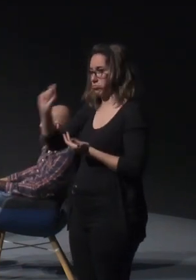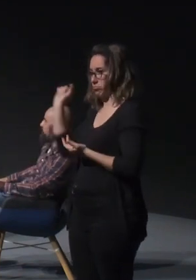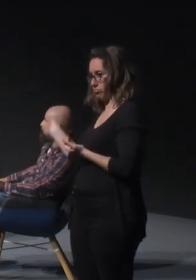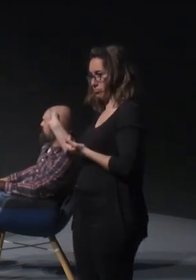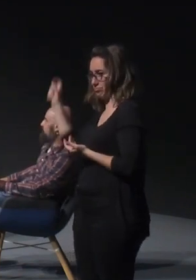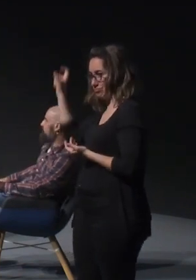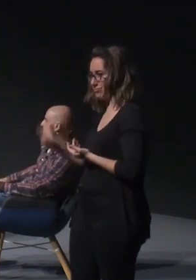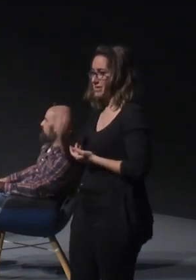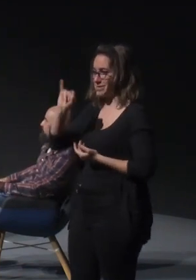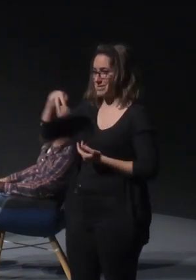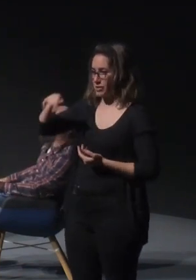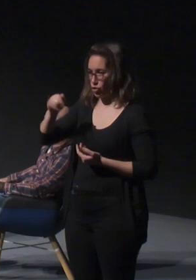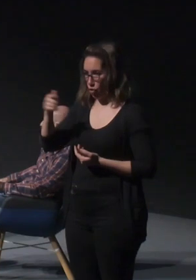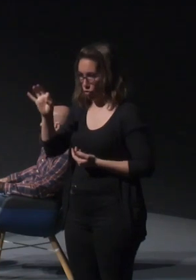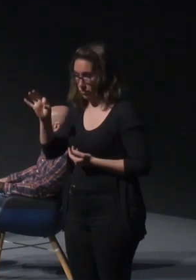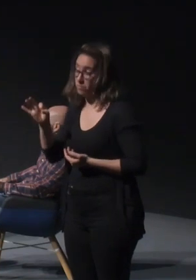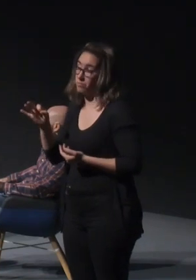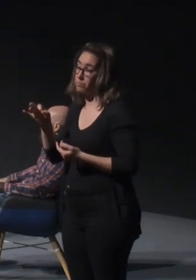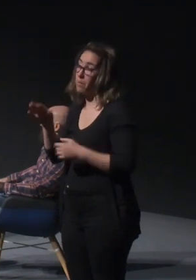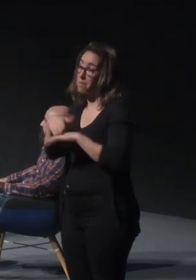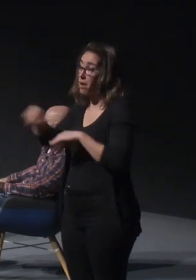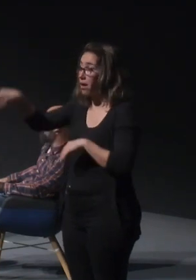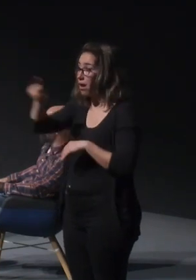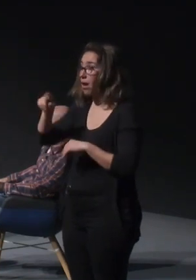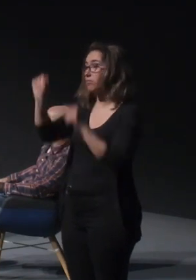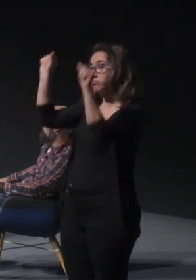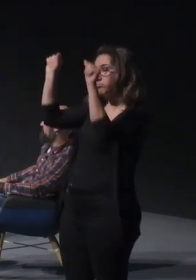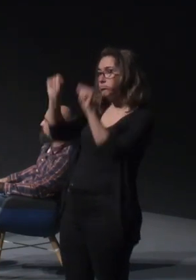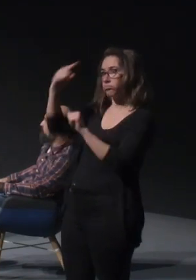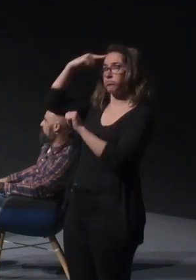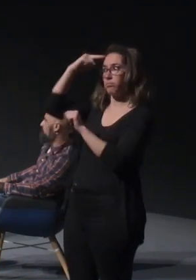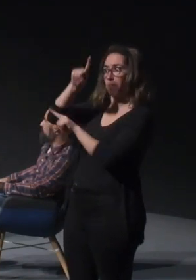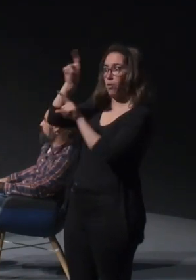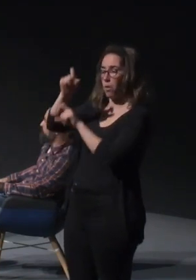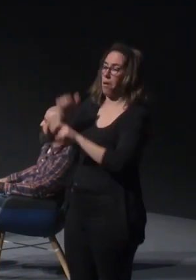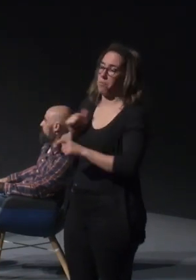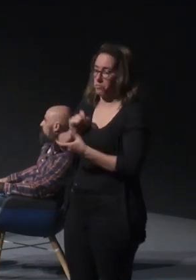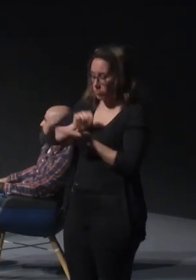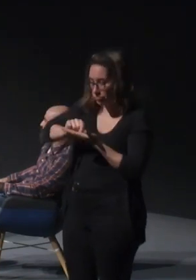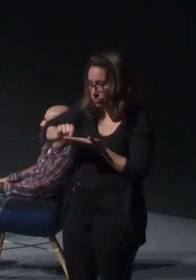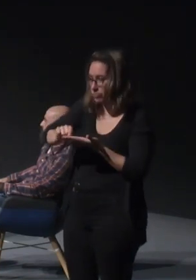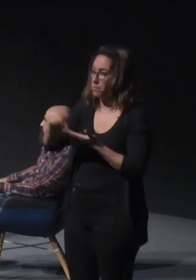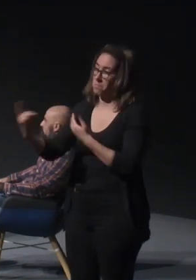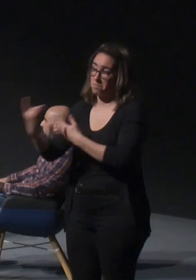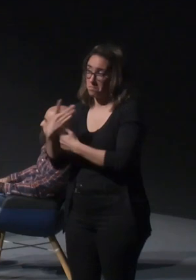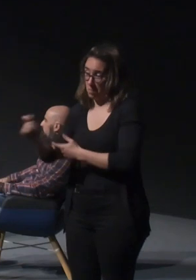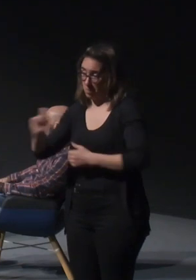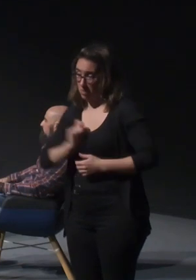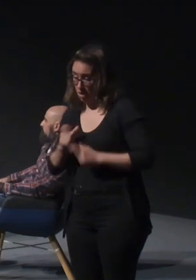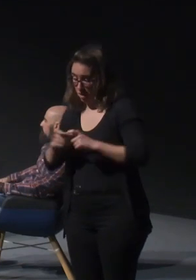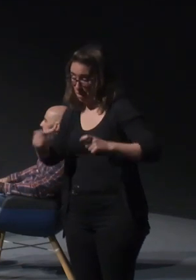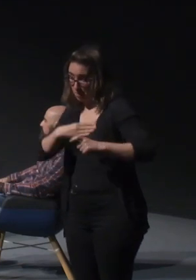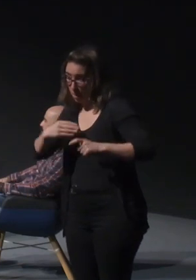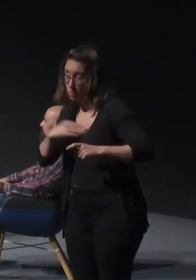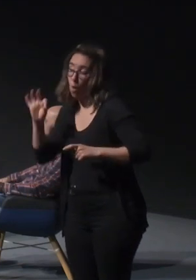si os surgen historias, dudas, cuestiones que plantear, bueno, pues que os lo apuntéis, nos la trasladéis por la tarjeta o, bueno, luego, si queréis, levantéis también la